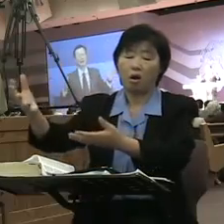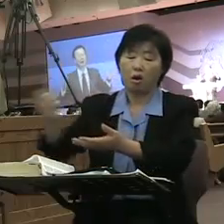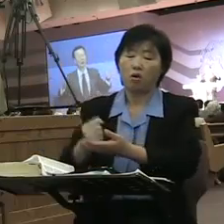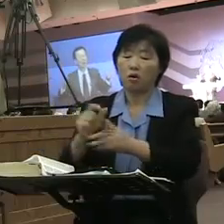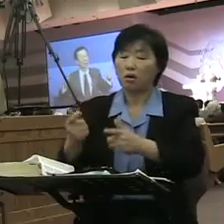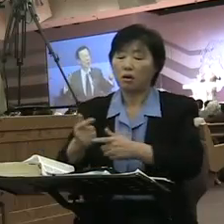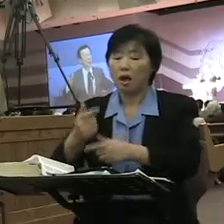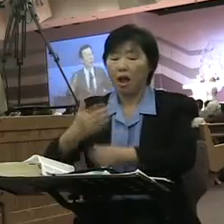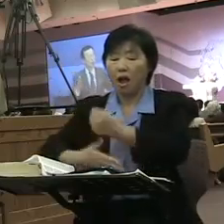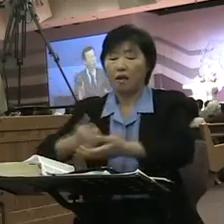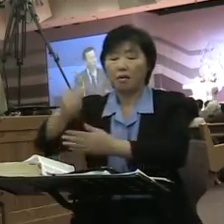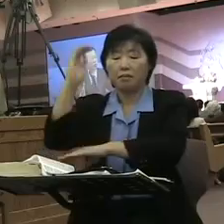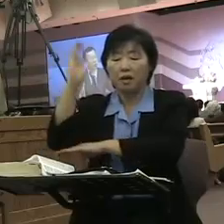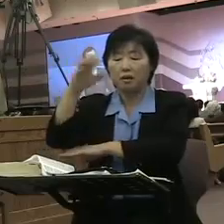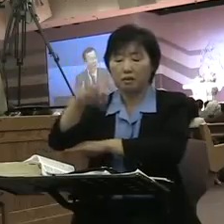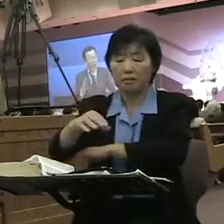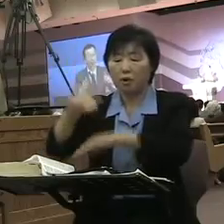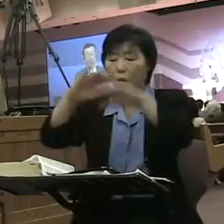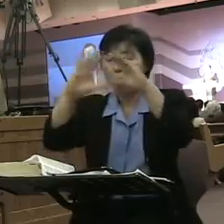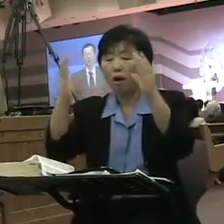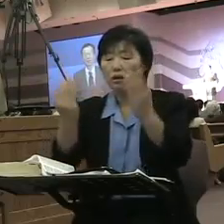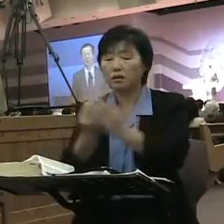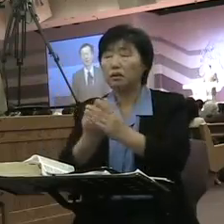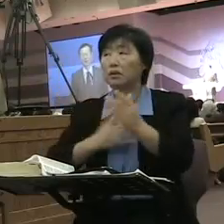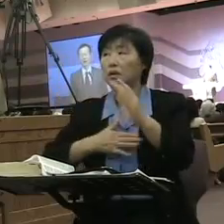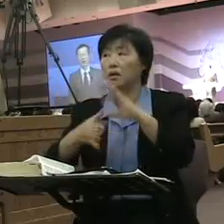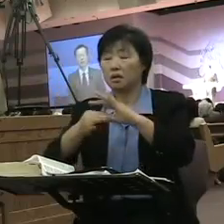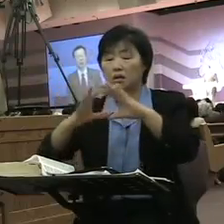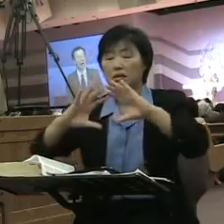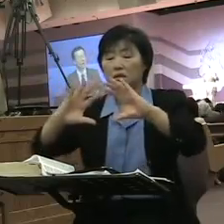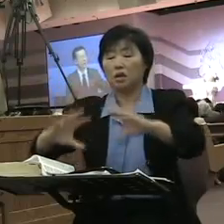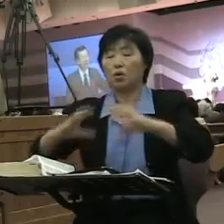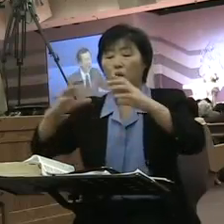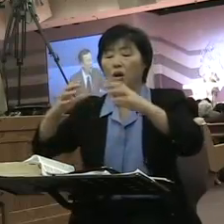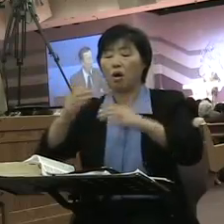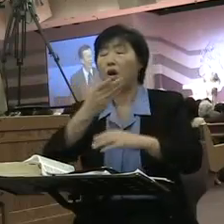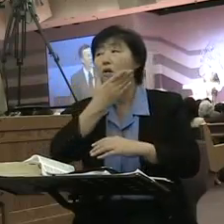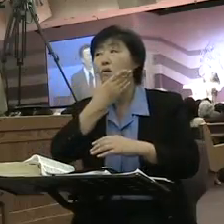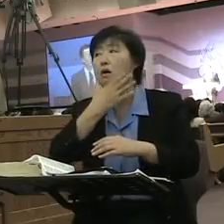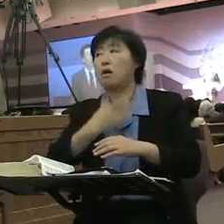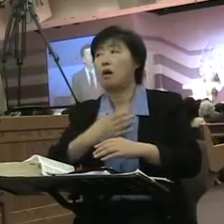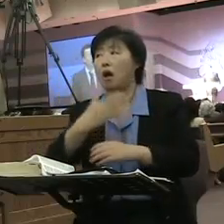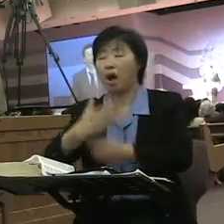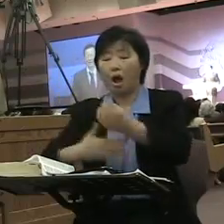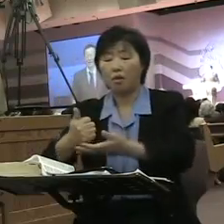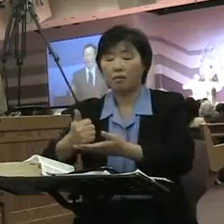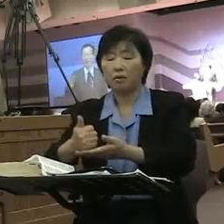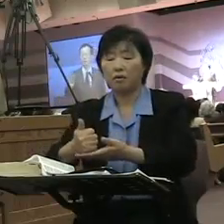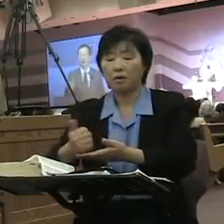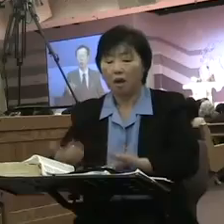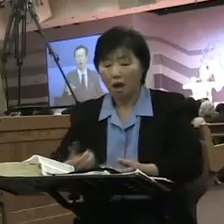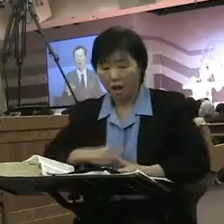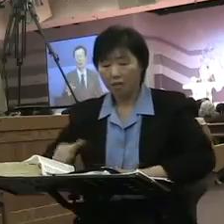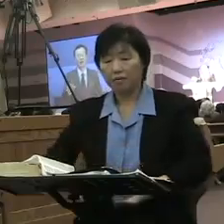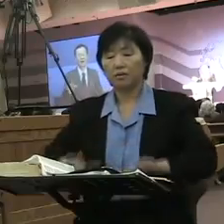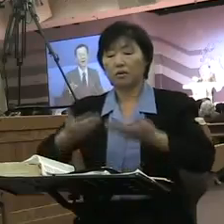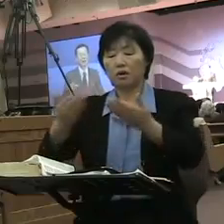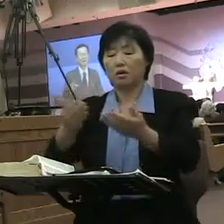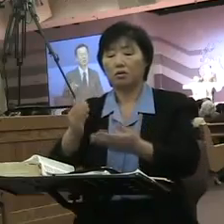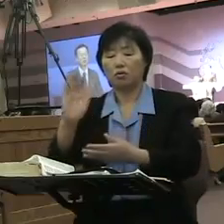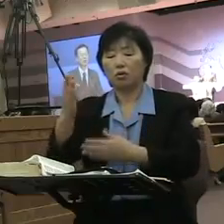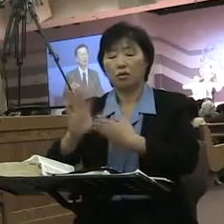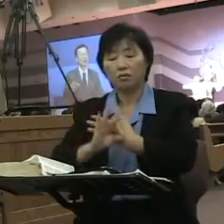나의 세계관을 완전히 굴복시켰던 아브라함. 그래서 하나님께서 아들을 바치라고 하였을 때 내가 이 아들을 바치게